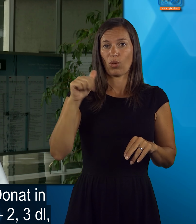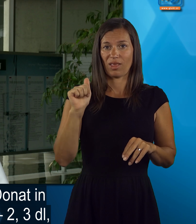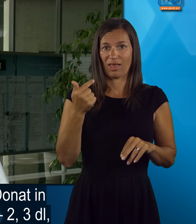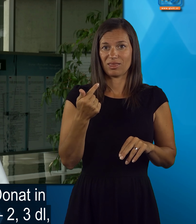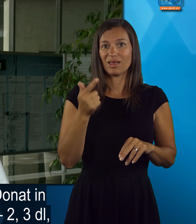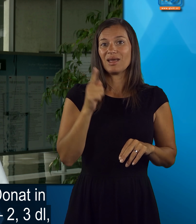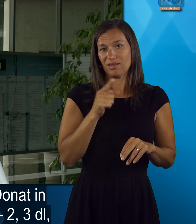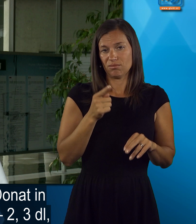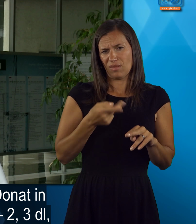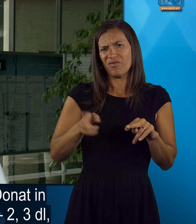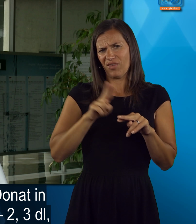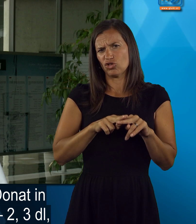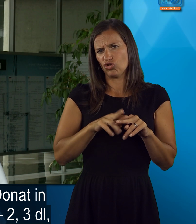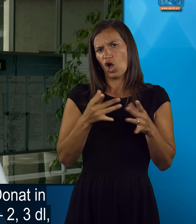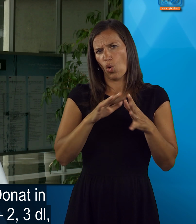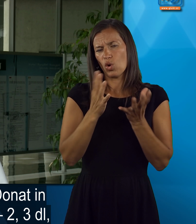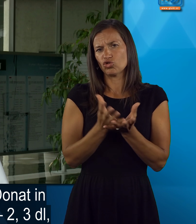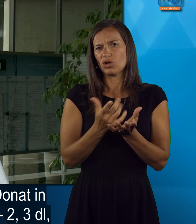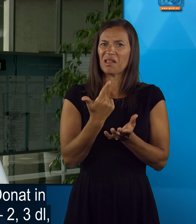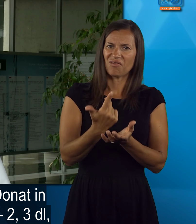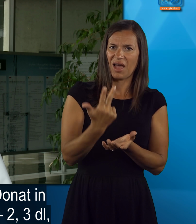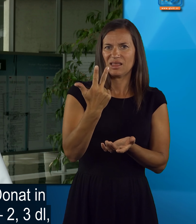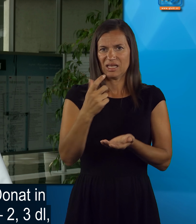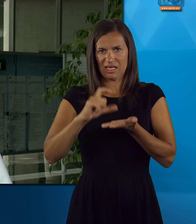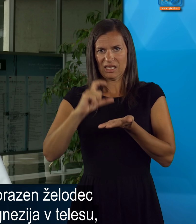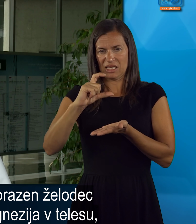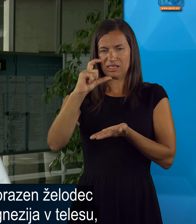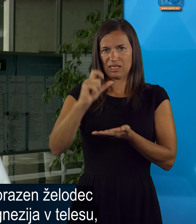in kar večje količine, 2-3 decilitre,